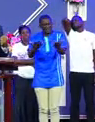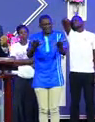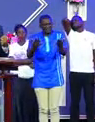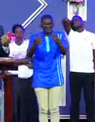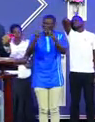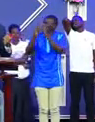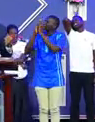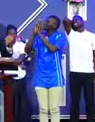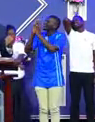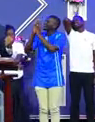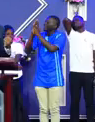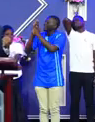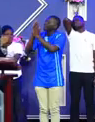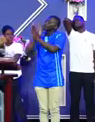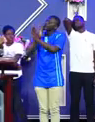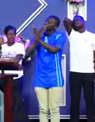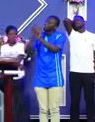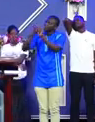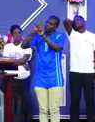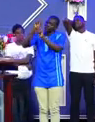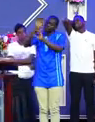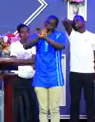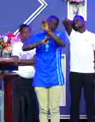tusabye ekisa ekiva gy'oli mukama